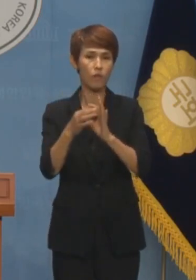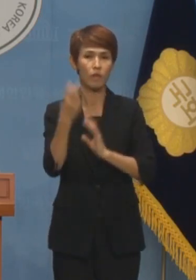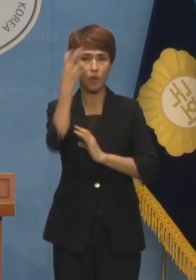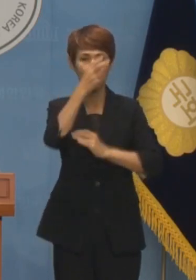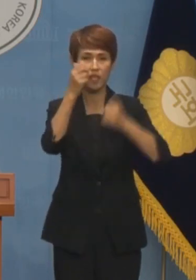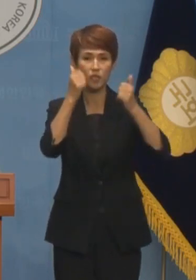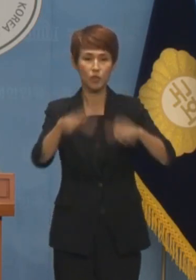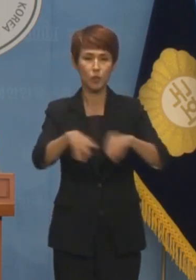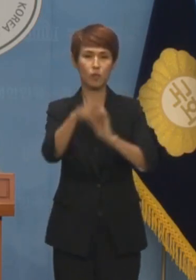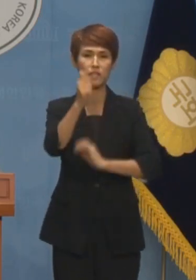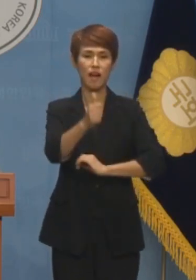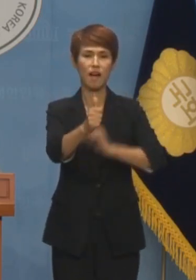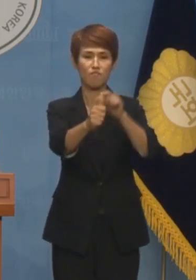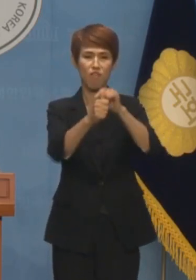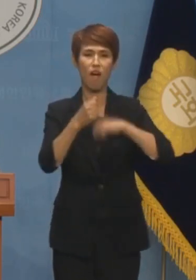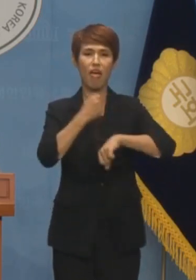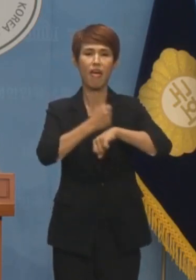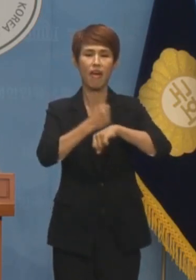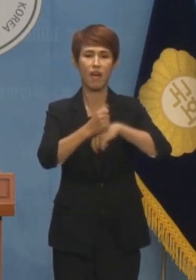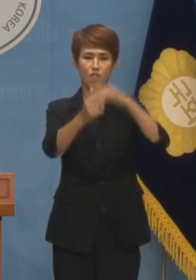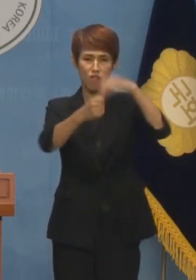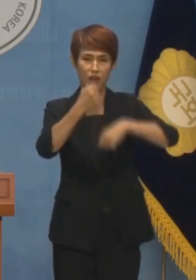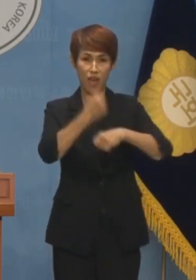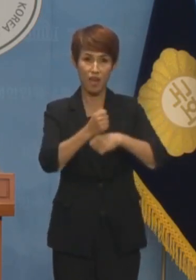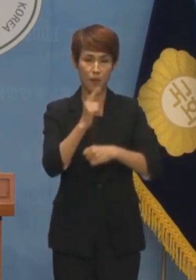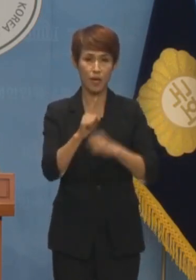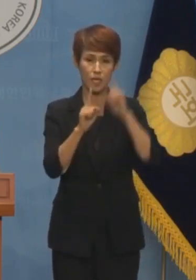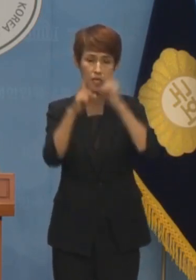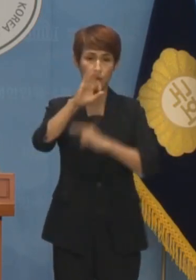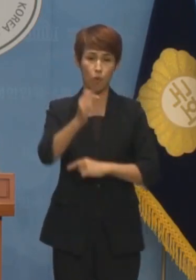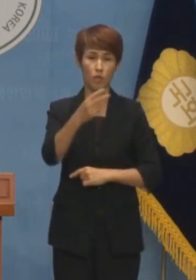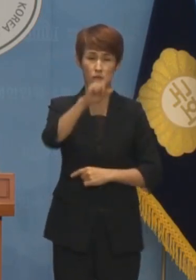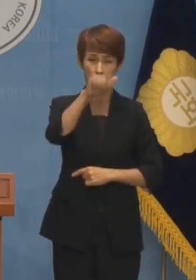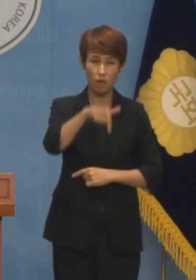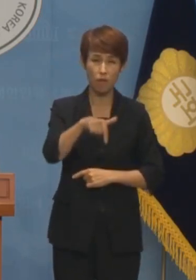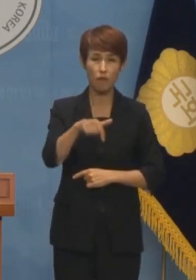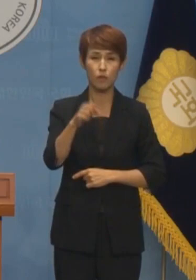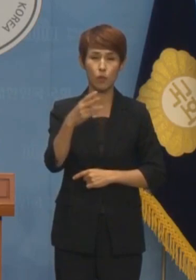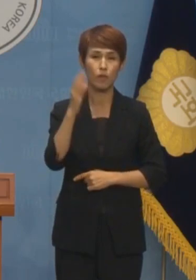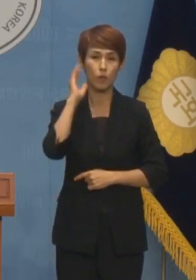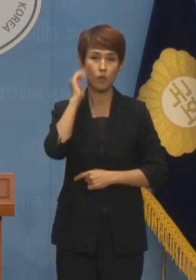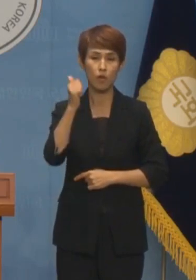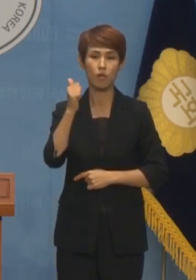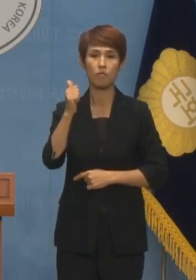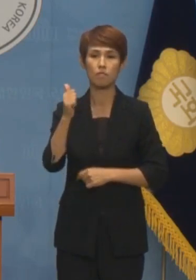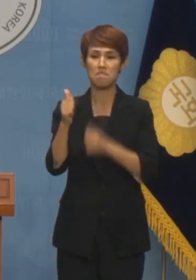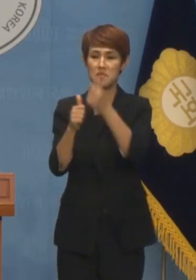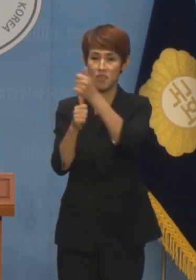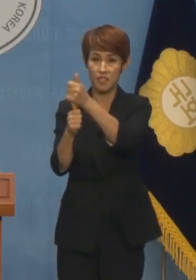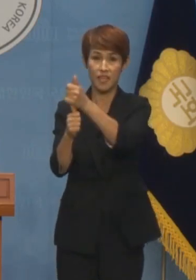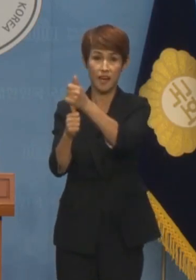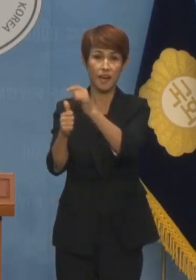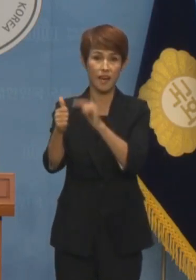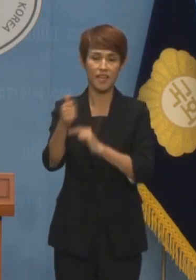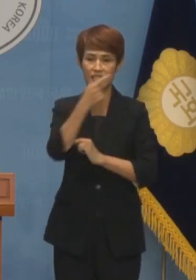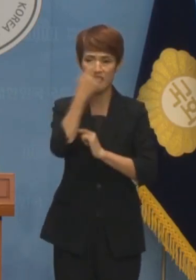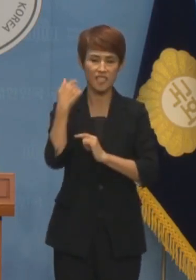검찰총장까지 세우겠다며 이원석 검찰총장, 정진석 대통령 비서실장 등에 대한